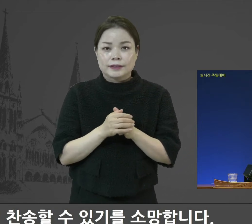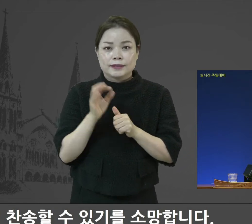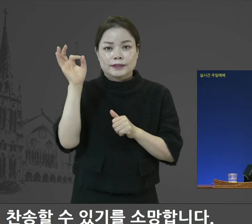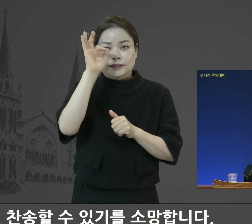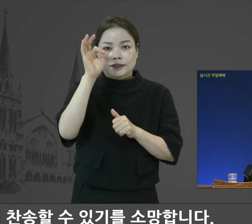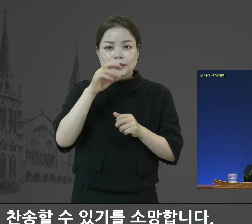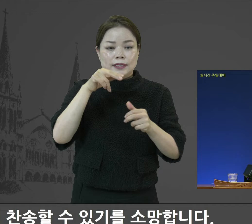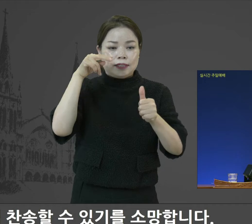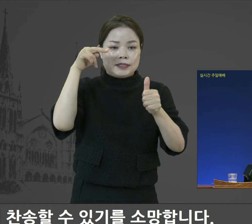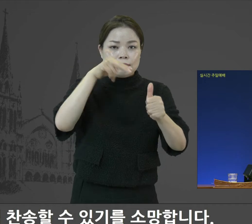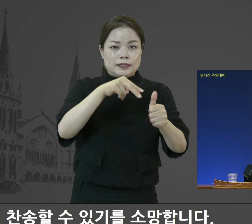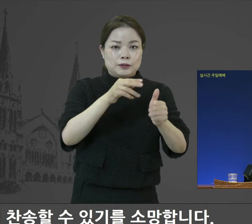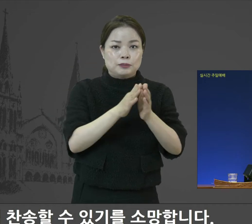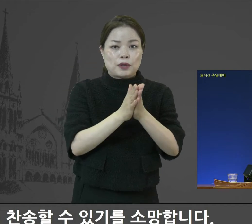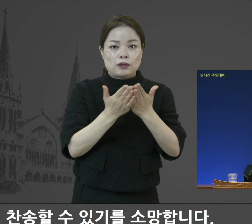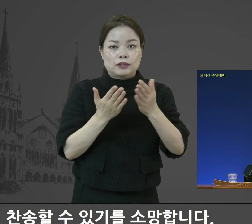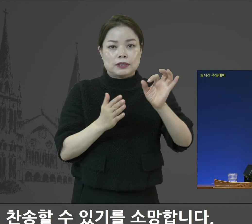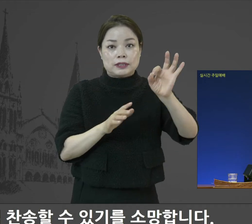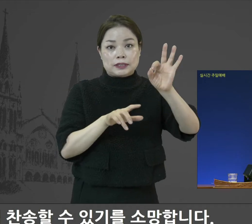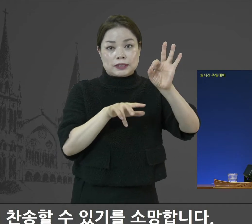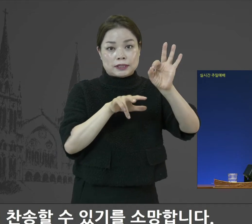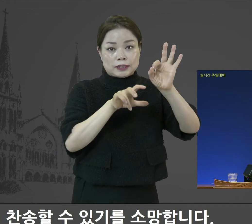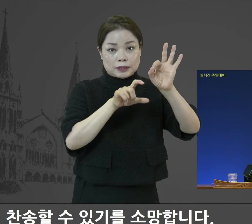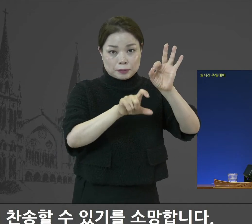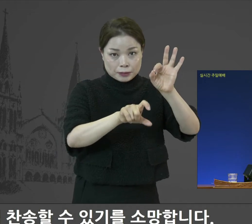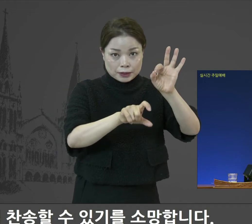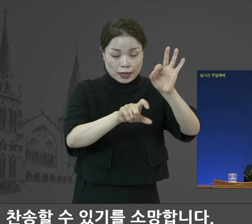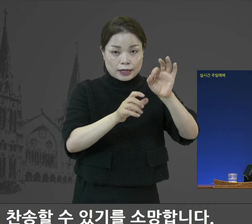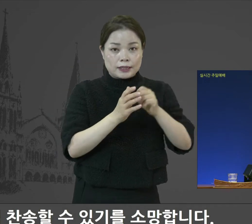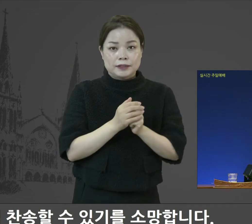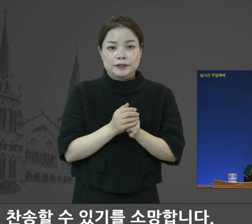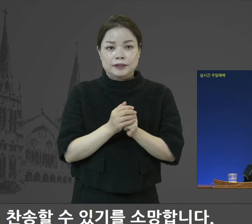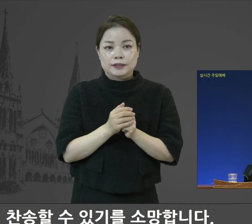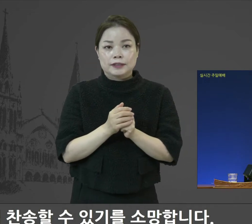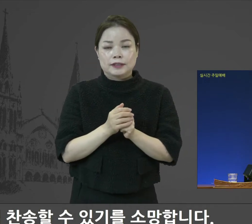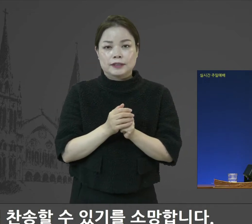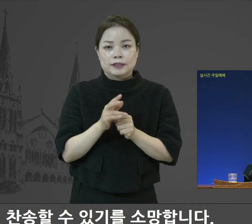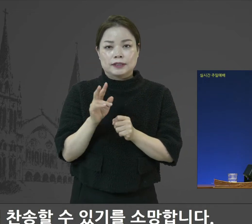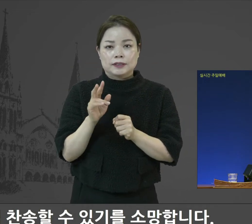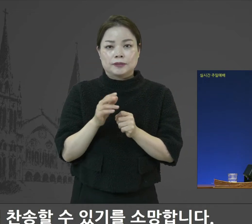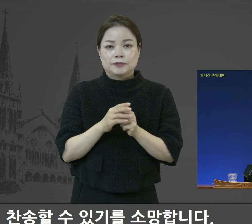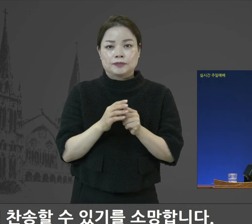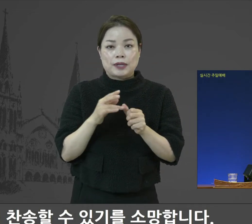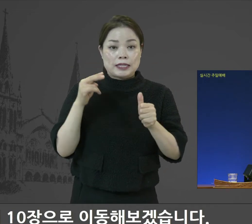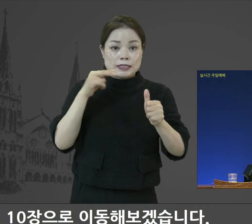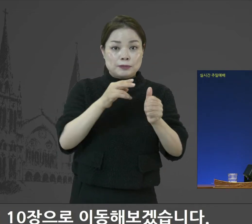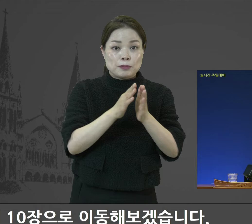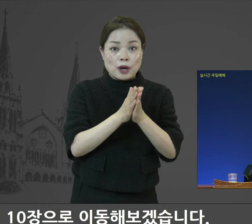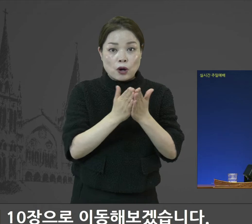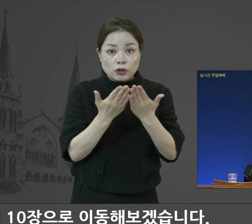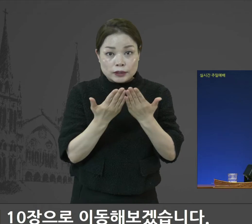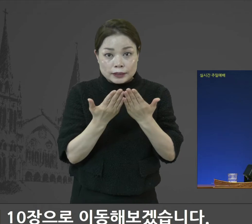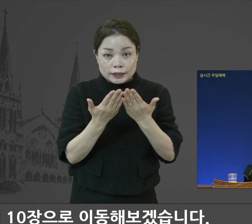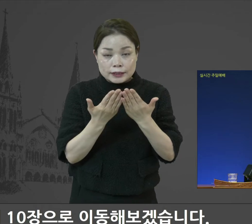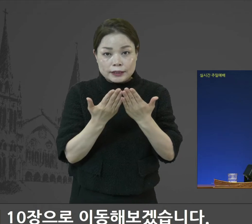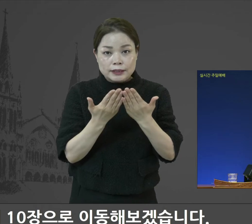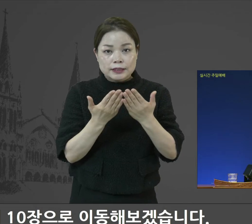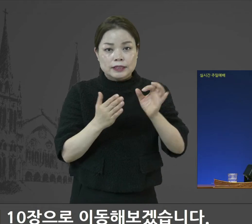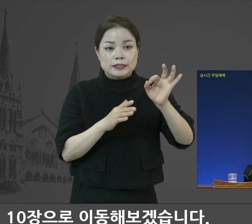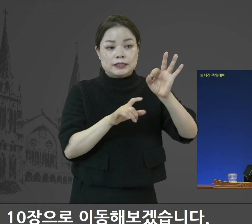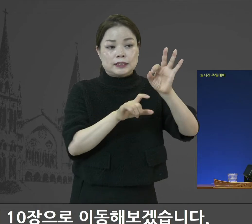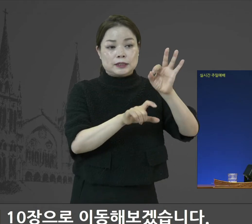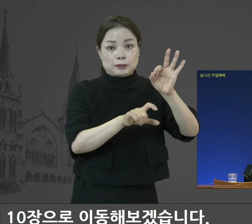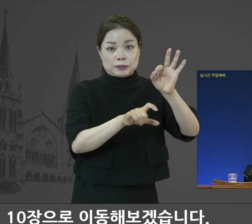좋겠습니다. 신명기 10장으로 이동해 보시기 바랍니다. 제가 가진 구약성경은 278쪽인데 신명기 10장